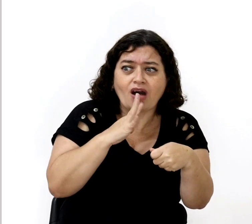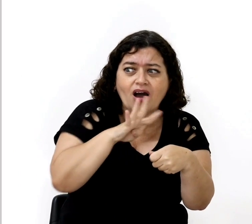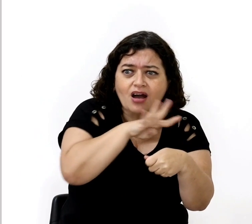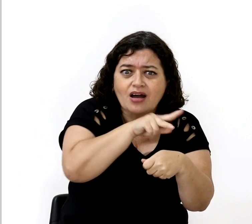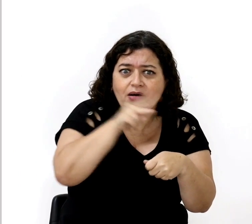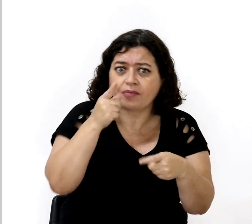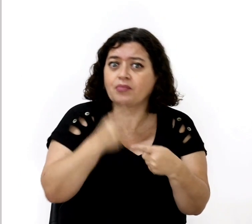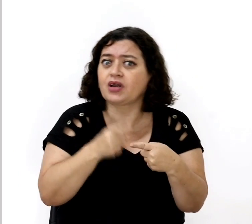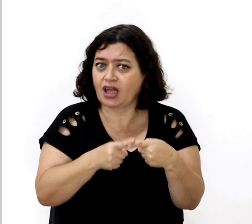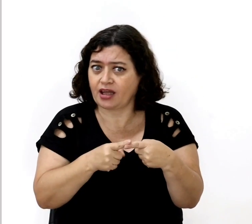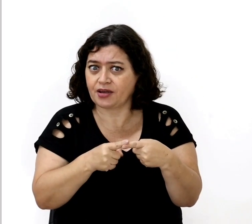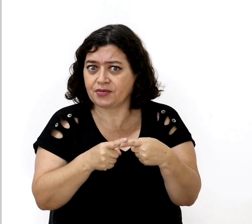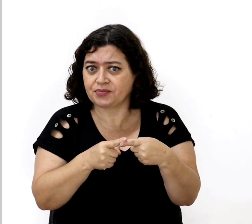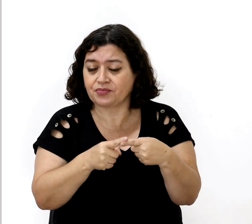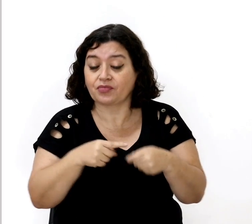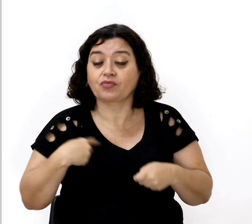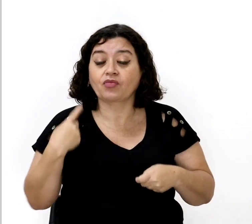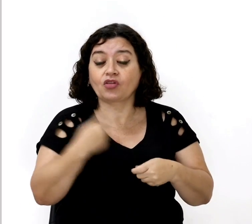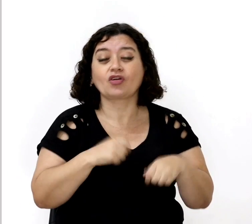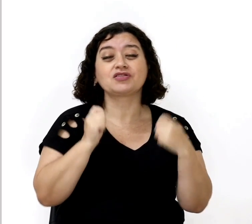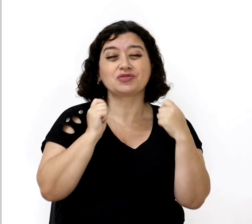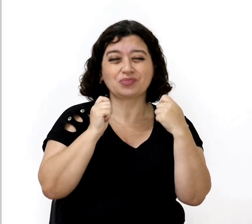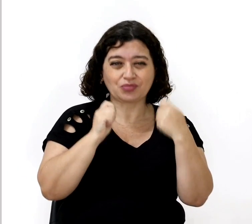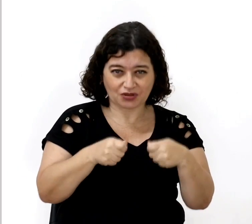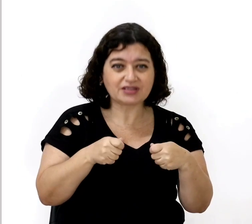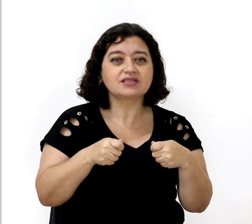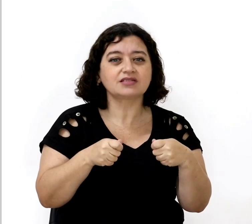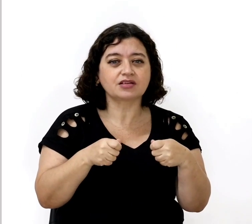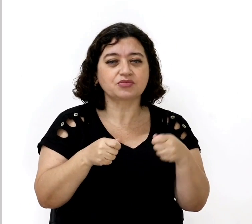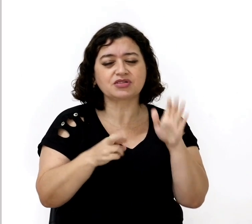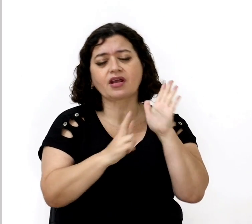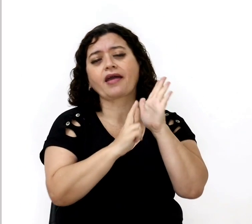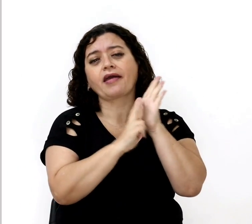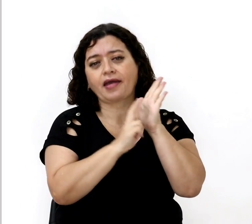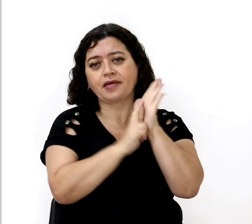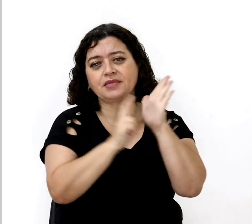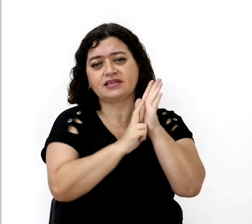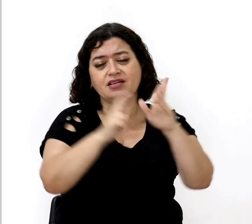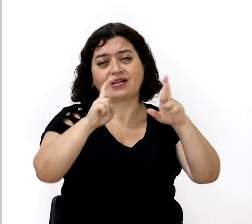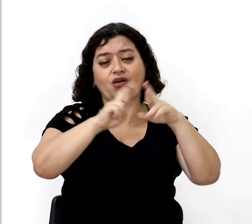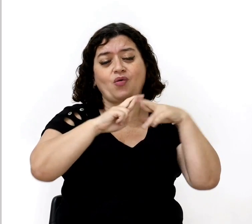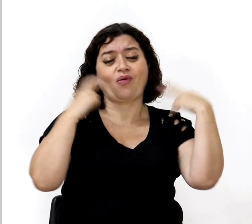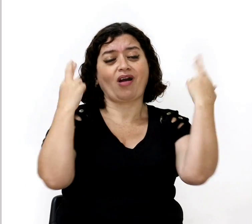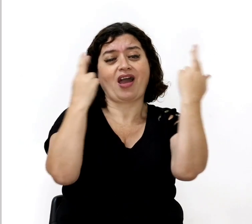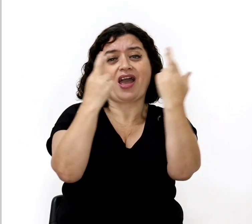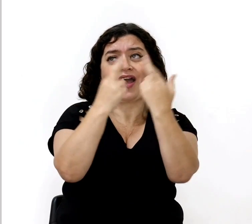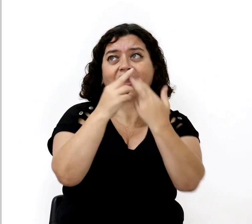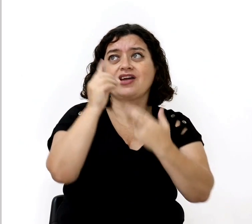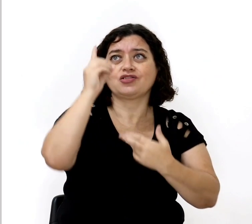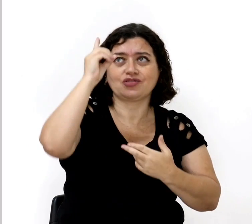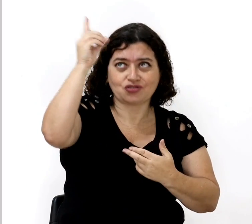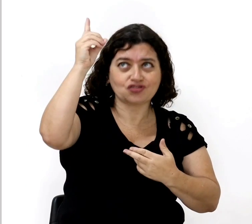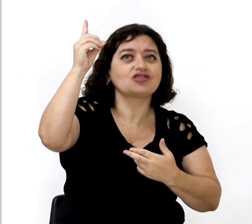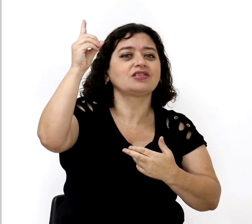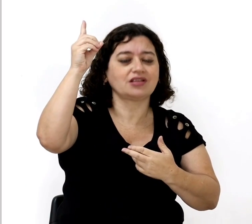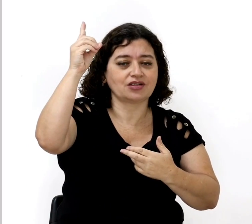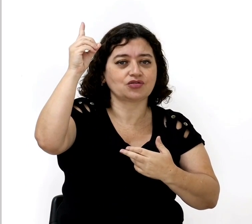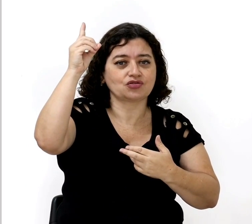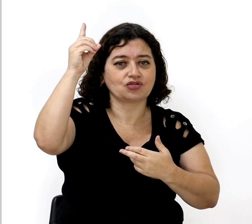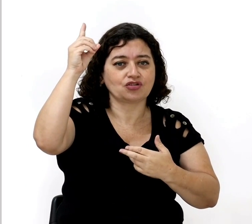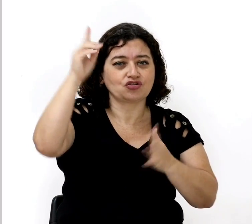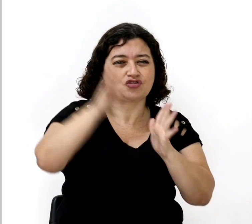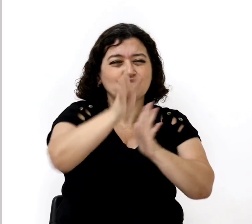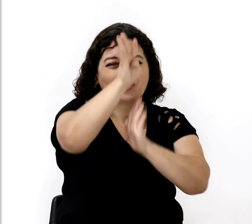Para quê? Para que dessa forma nós possamos representar o reino de Deus de uma maneira